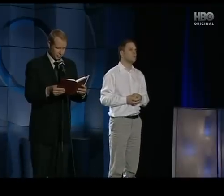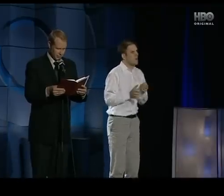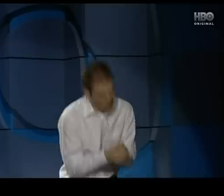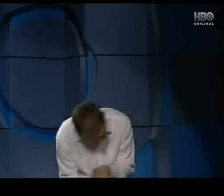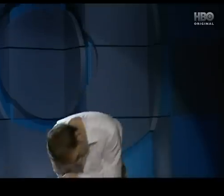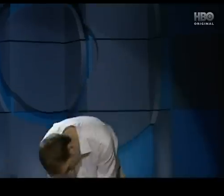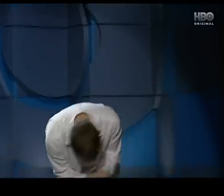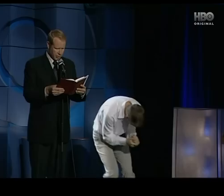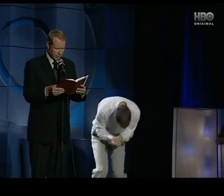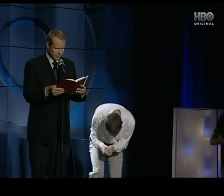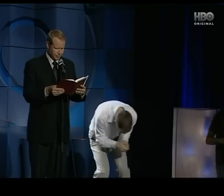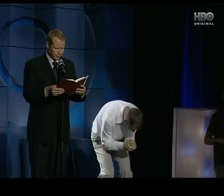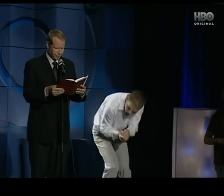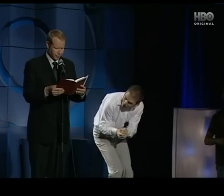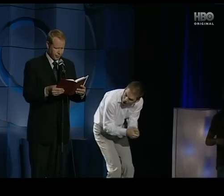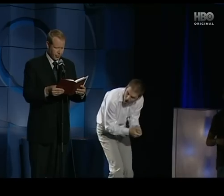důkladně.